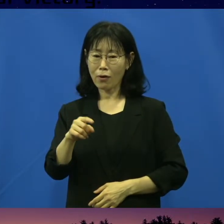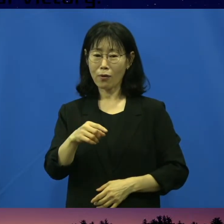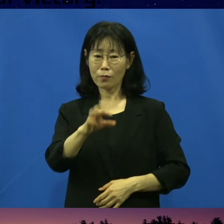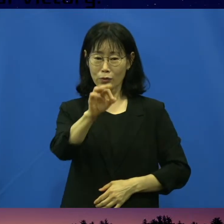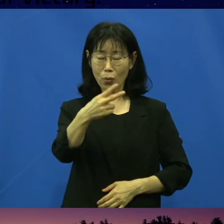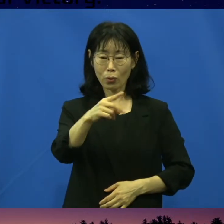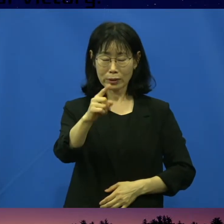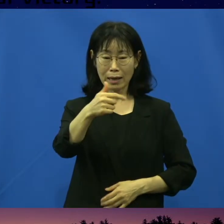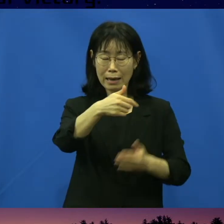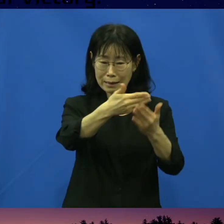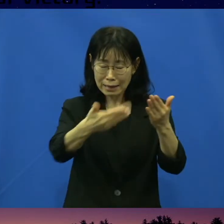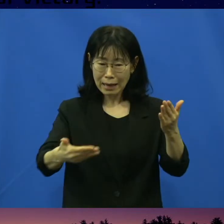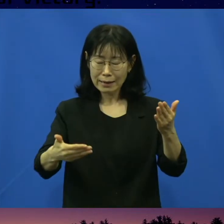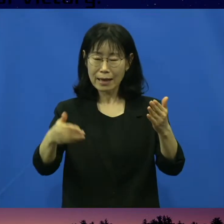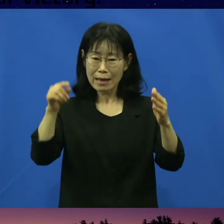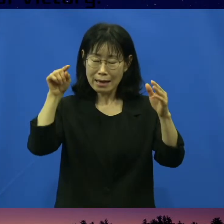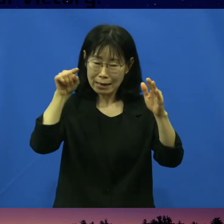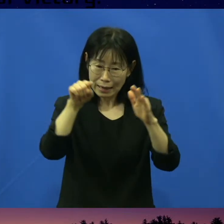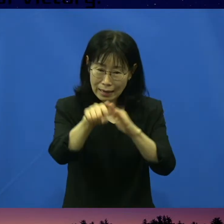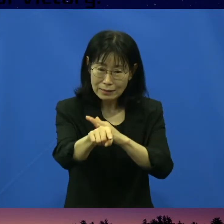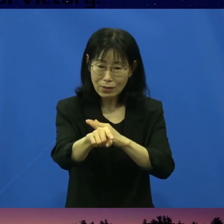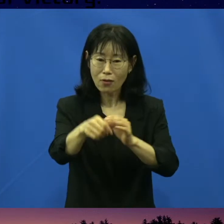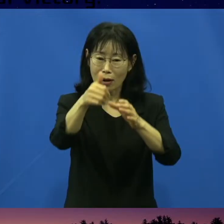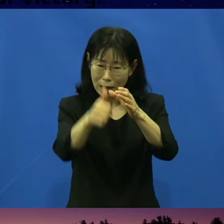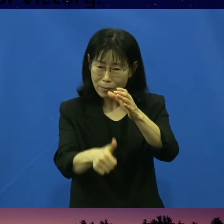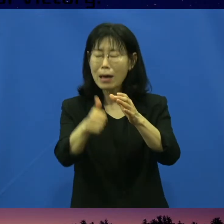게 뭐가 그렇게 힘들다고.